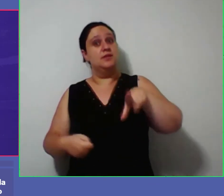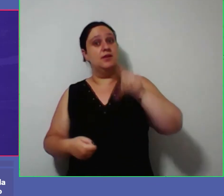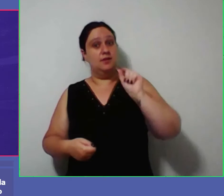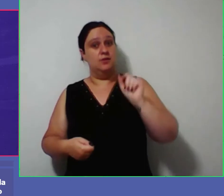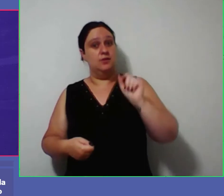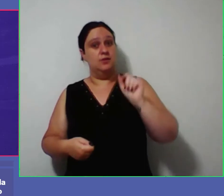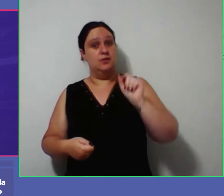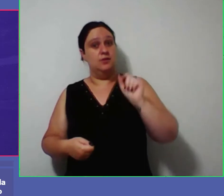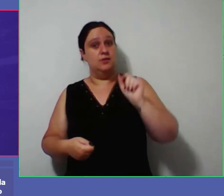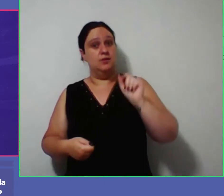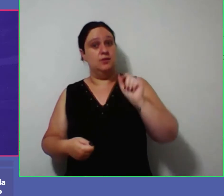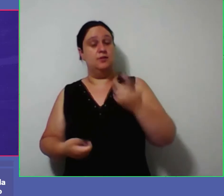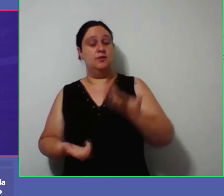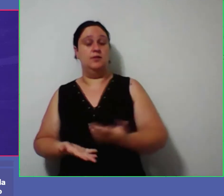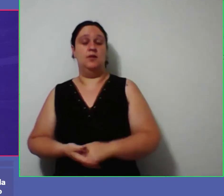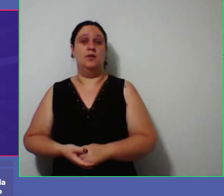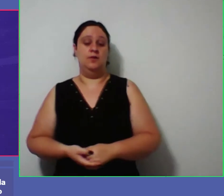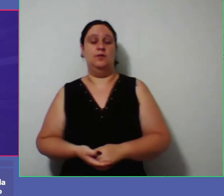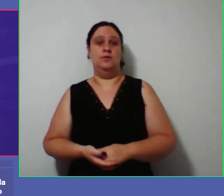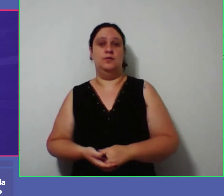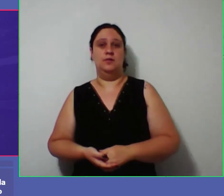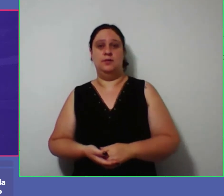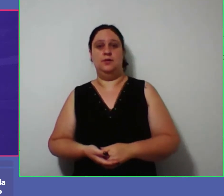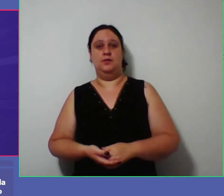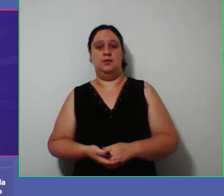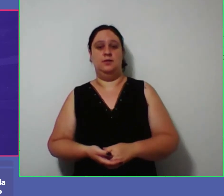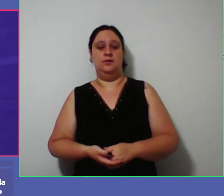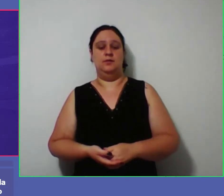aqui, né, por isso que onde eu estou